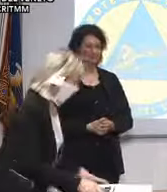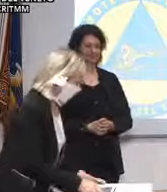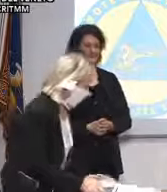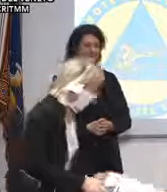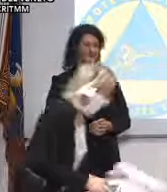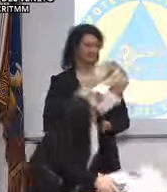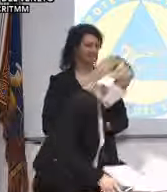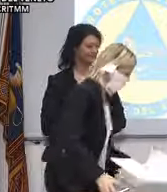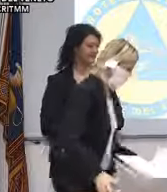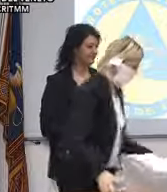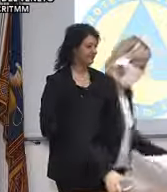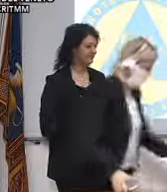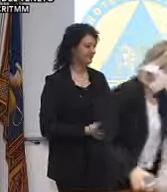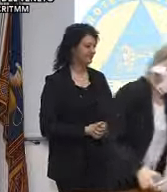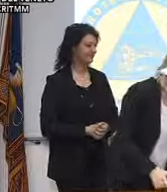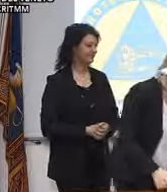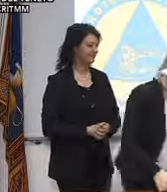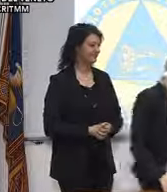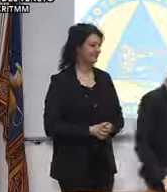Grazie. Grazie.